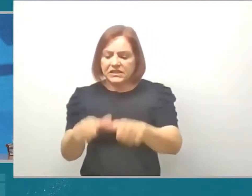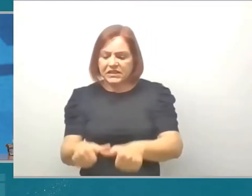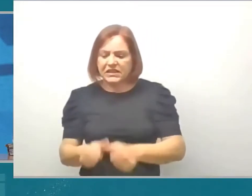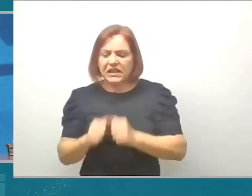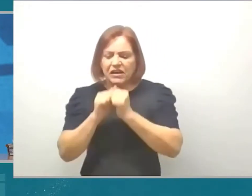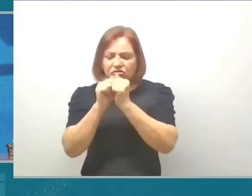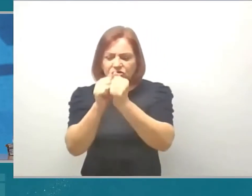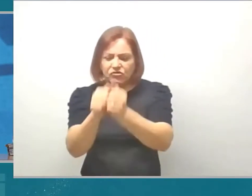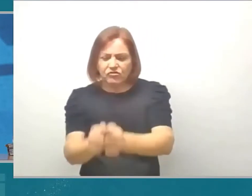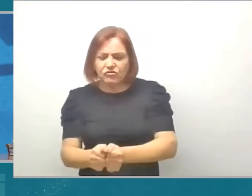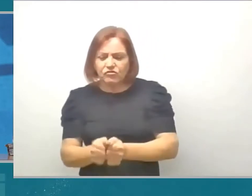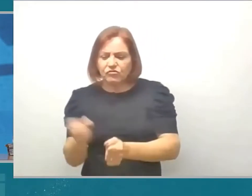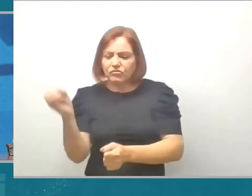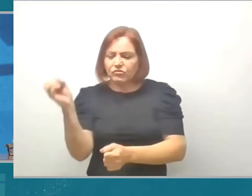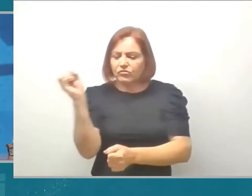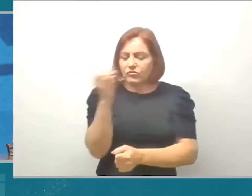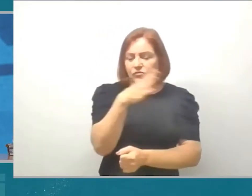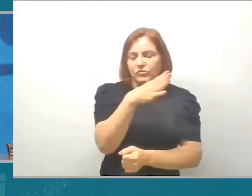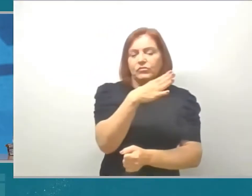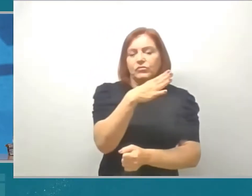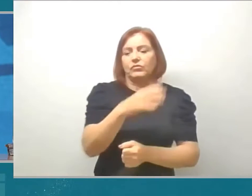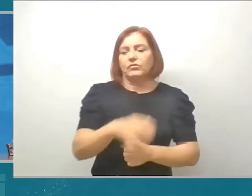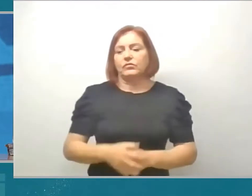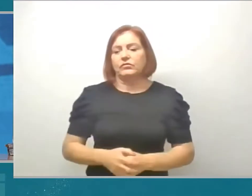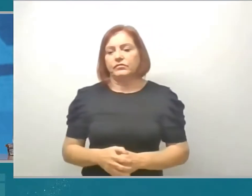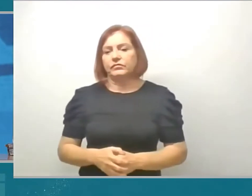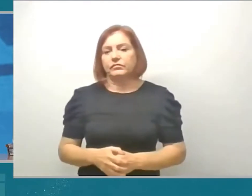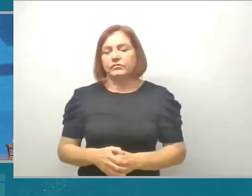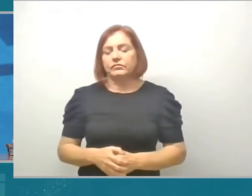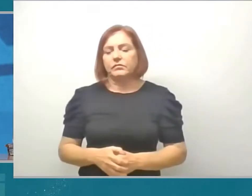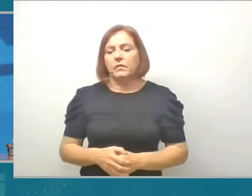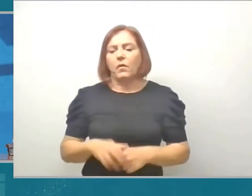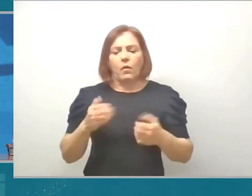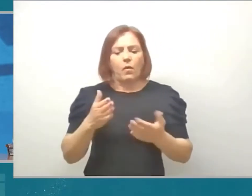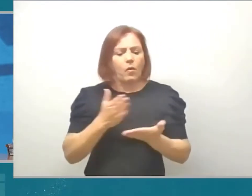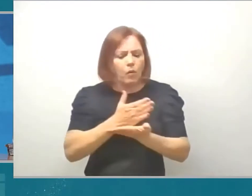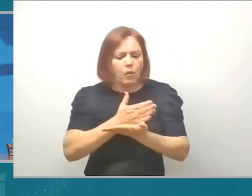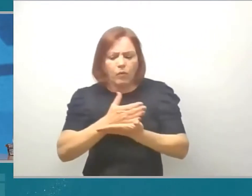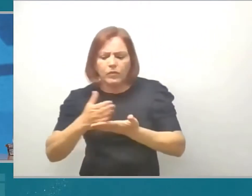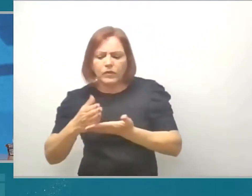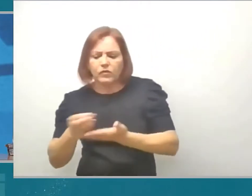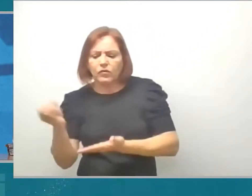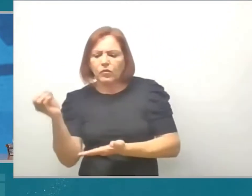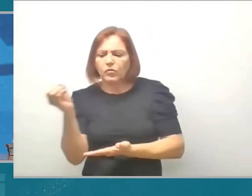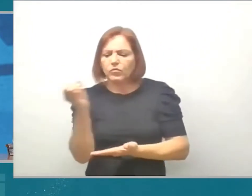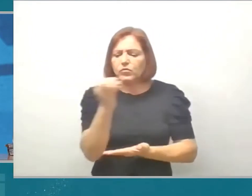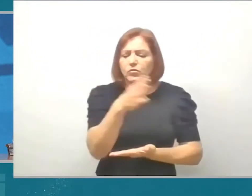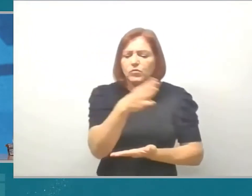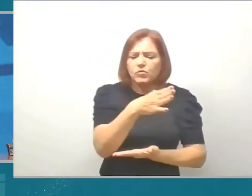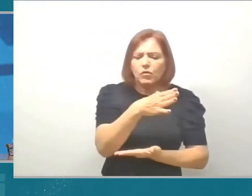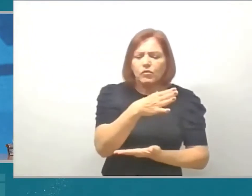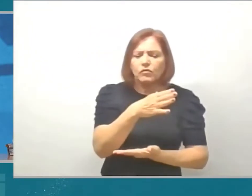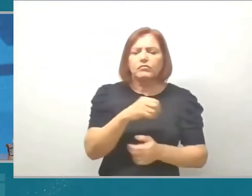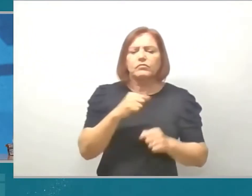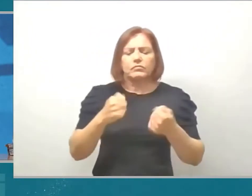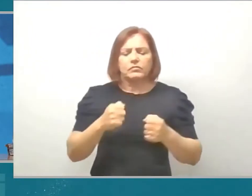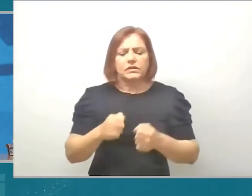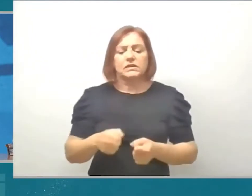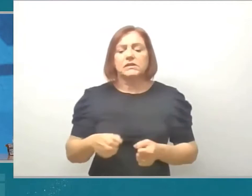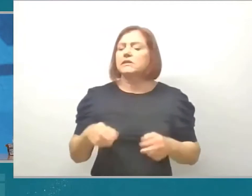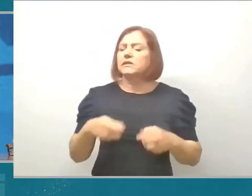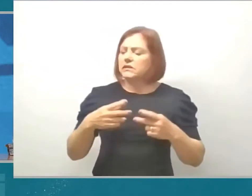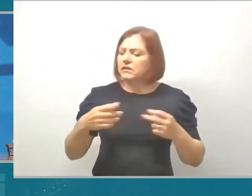da veste e fica maior a rotura. Porque a veste, esse remendo de pano novo, tem uma